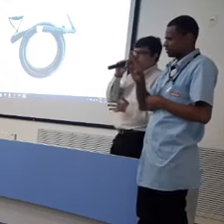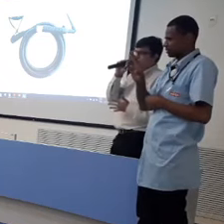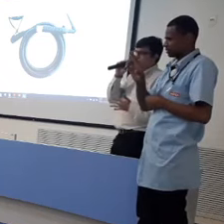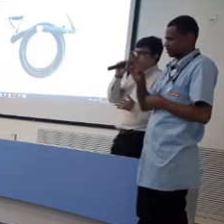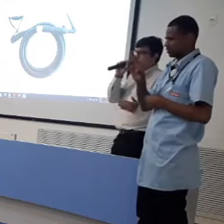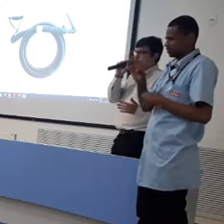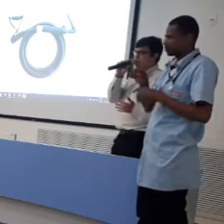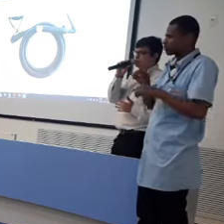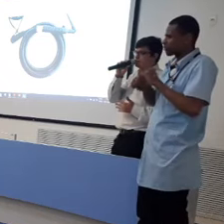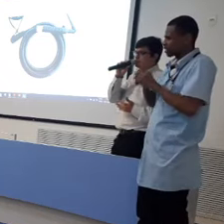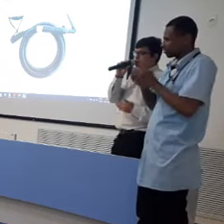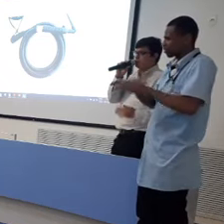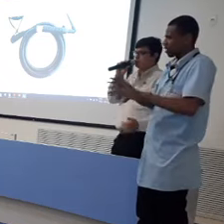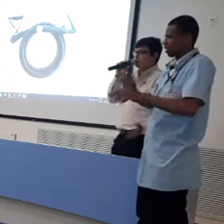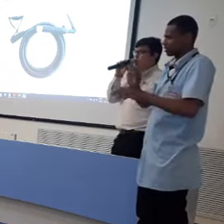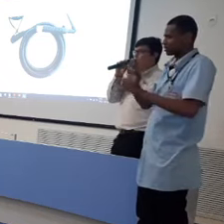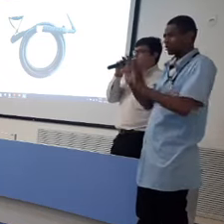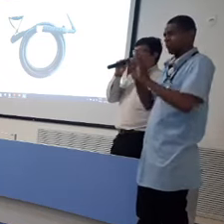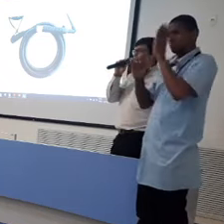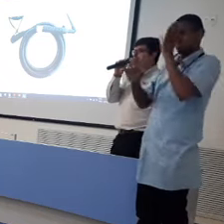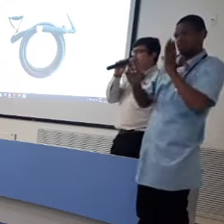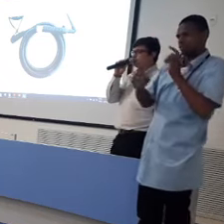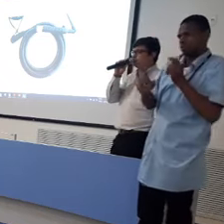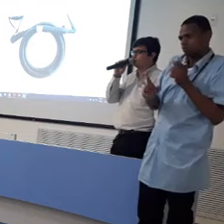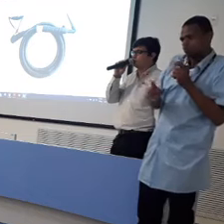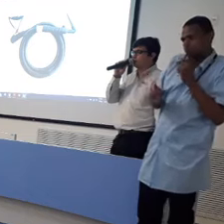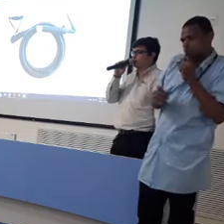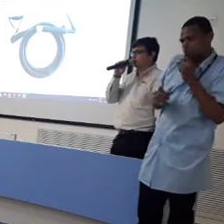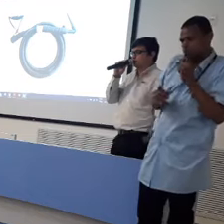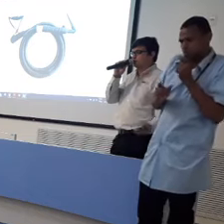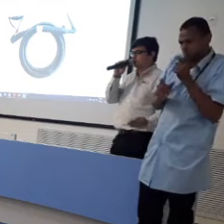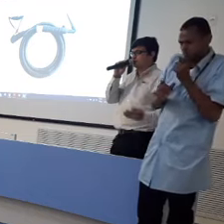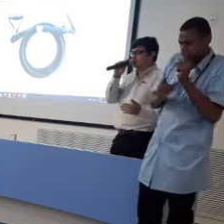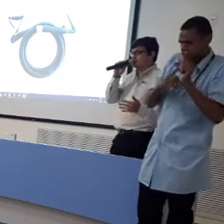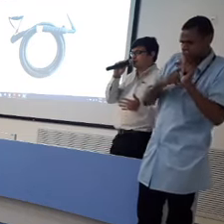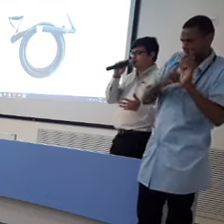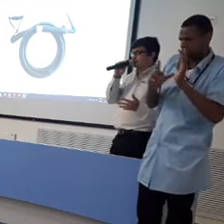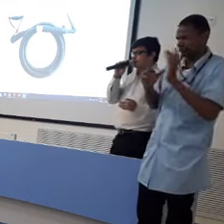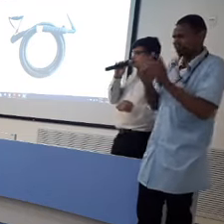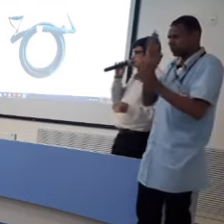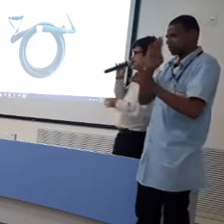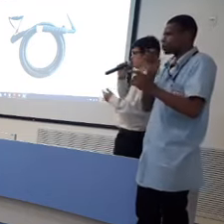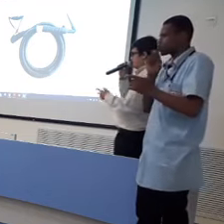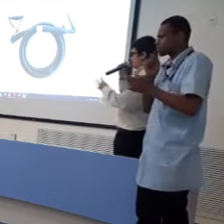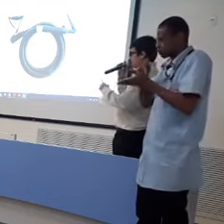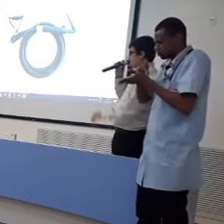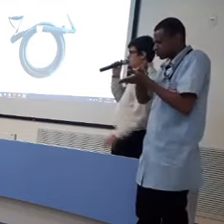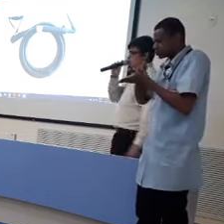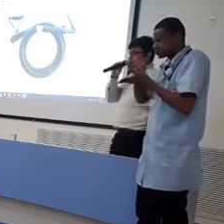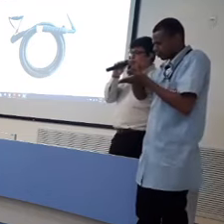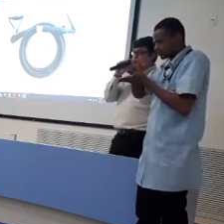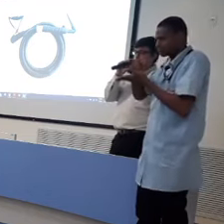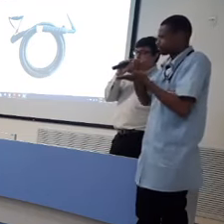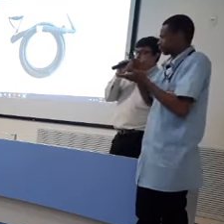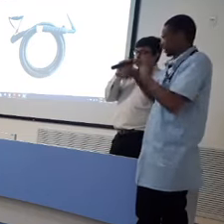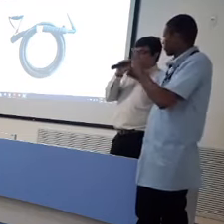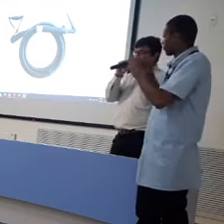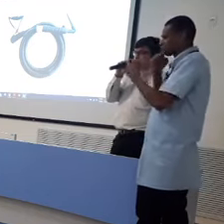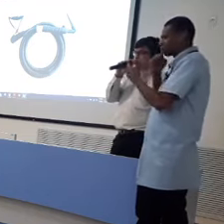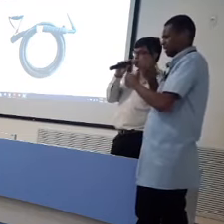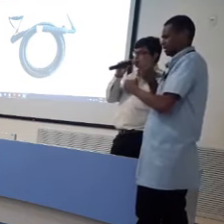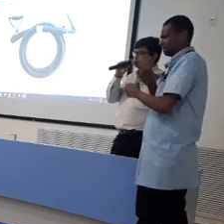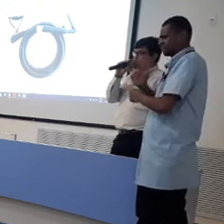sólida no Brasil que é corte a laser, mas solda a laser ainda não. A solda laser, posso até ver se eu tenho algum vídeo de